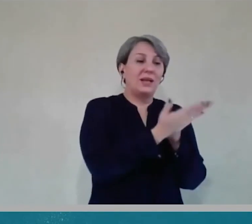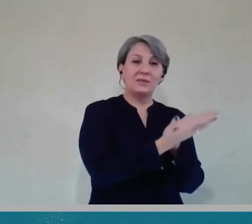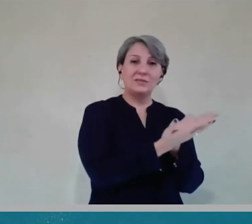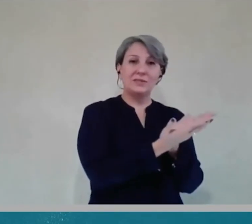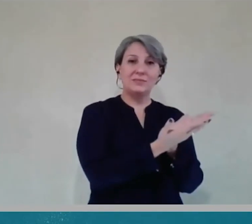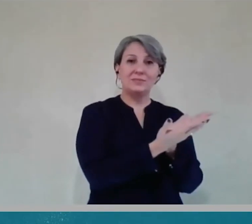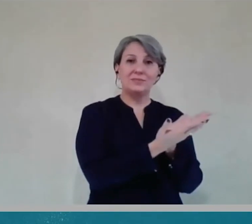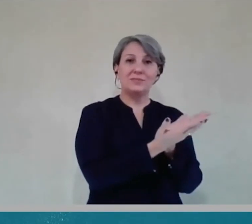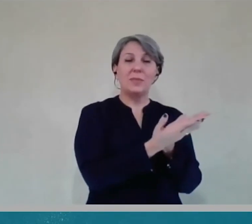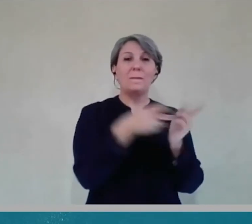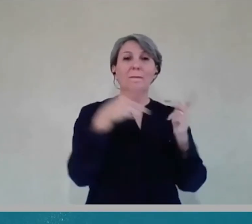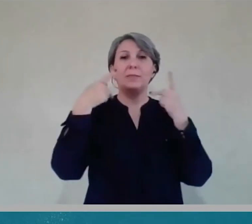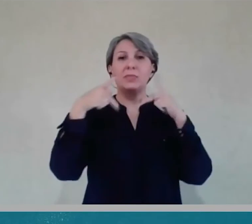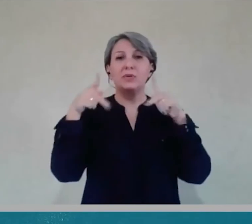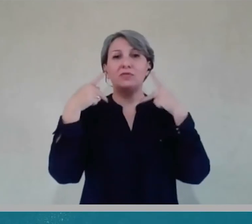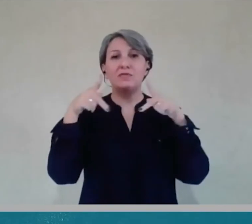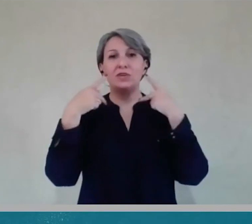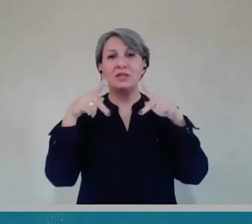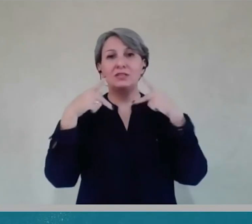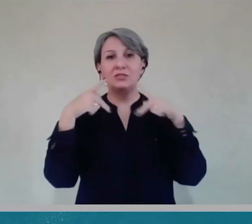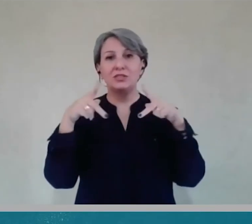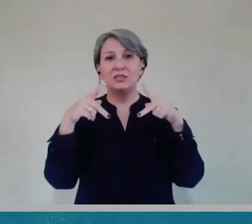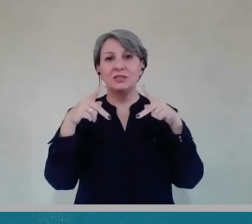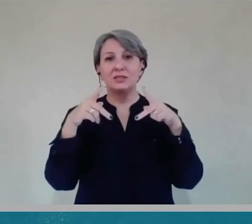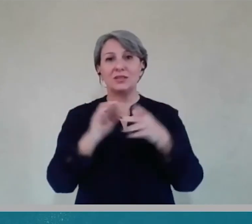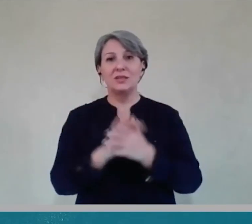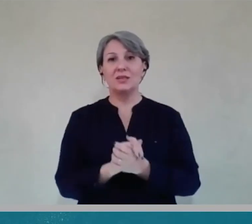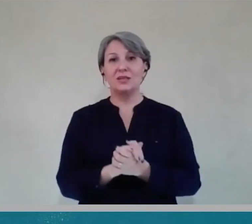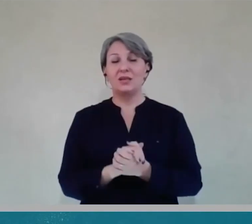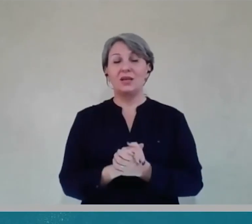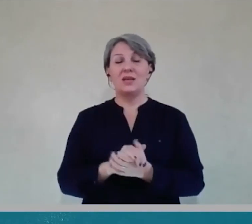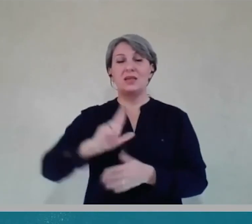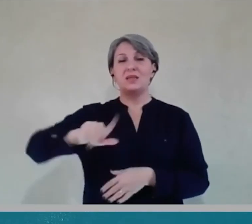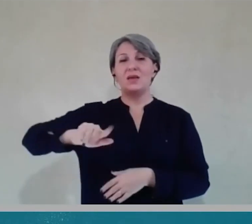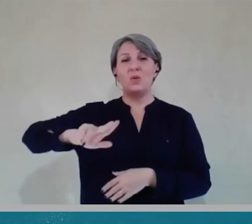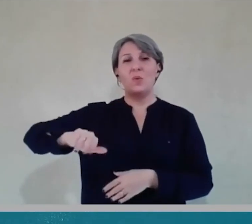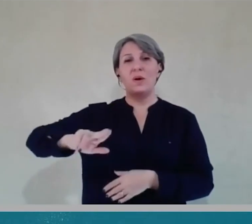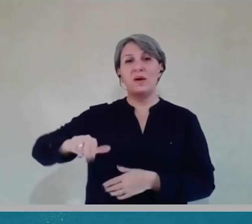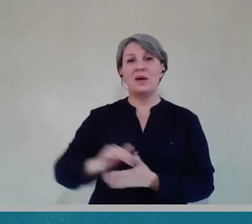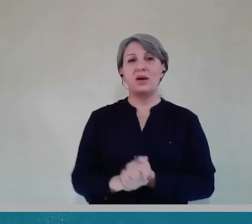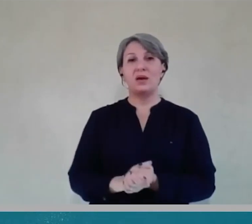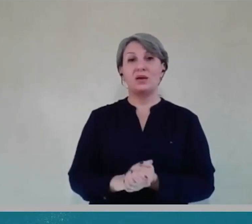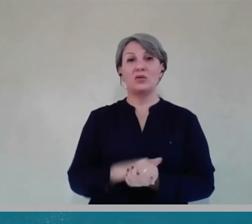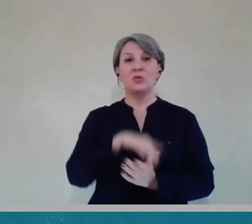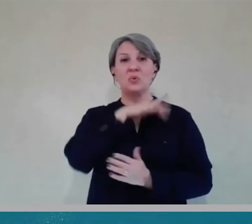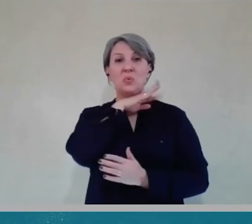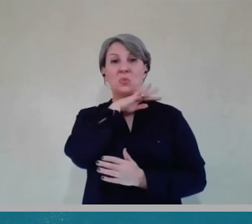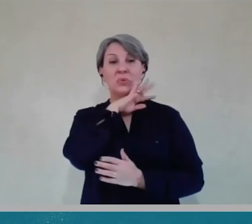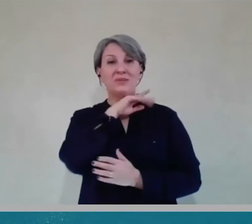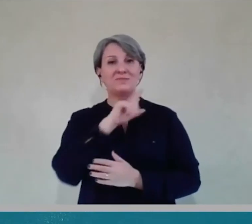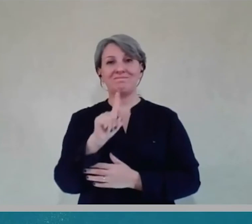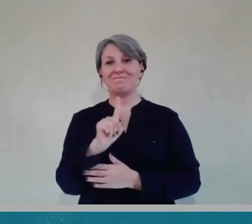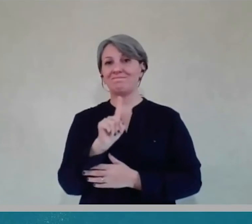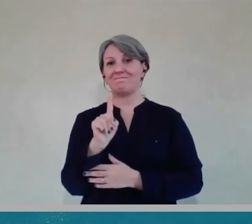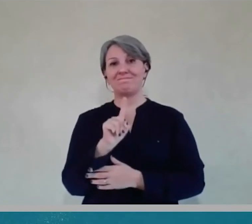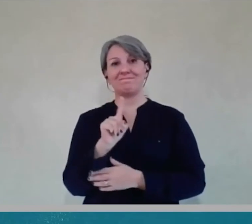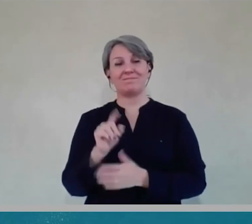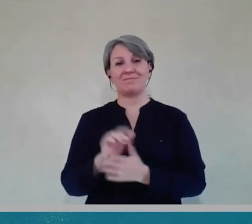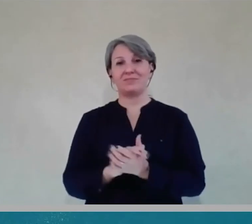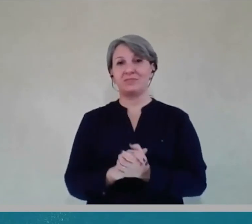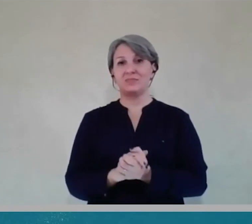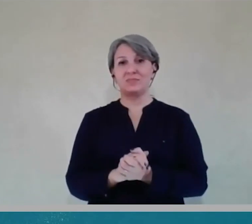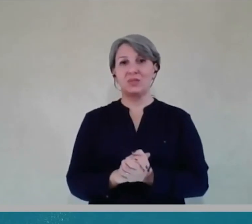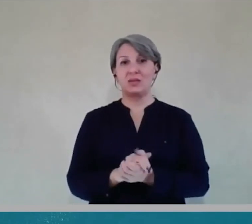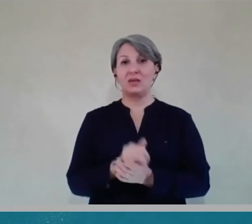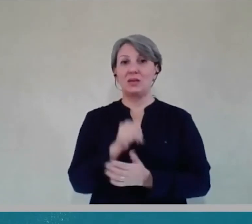uma coisa como pão vil. O povo de Israel chamou o maná, que Deus alimentou